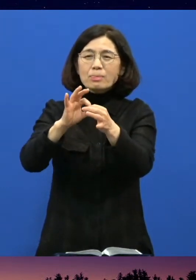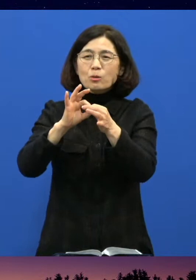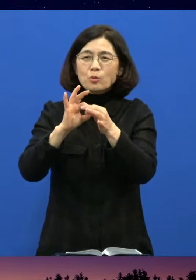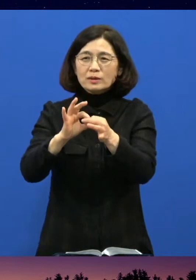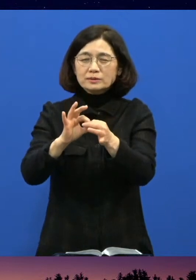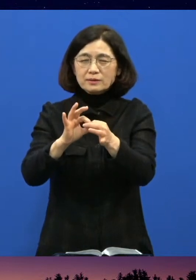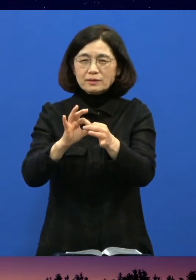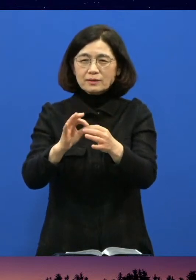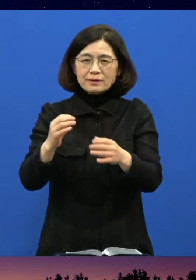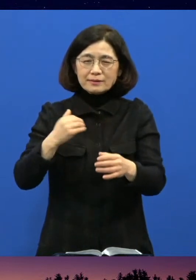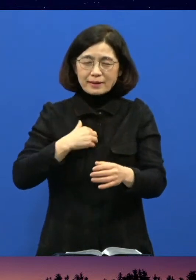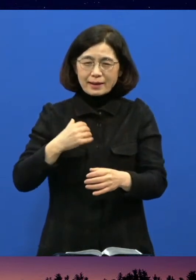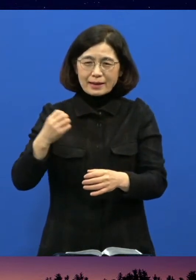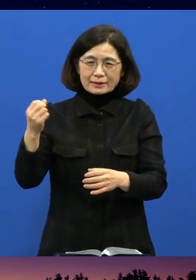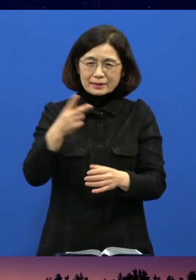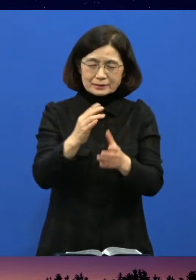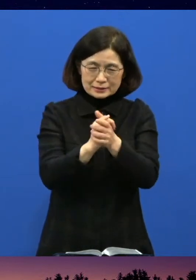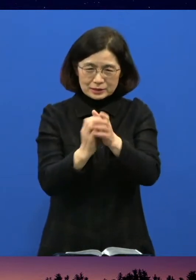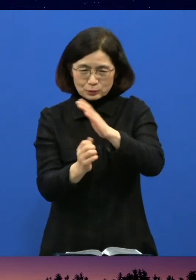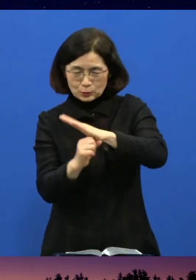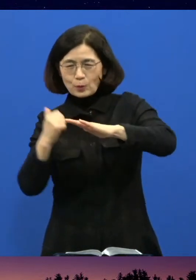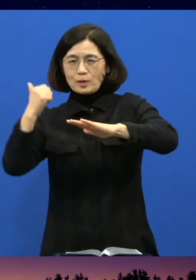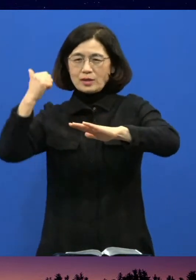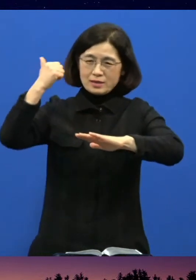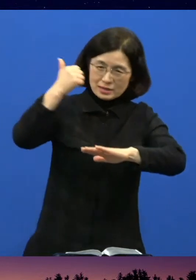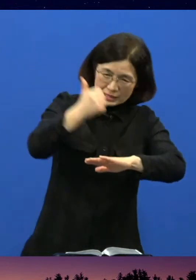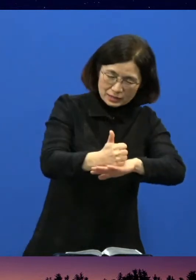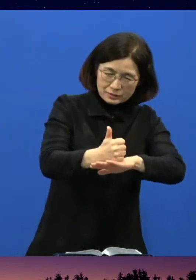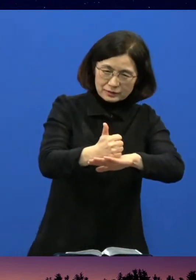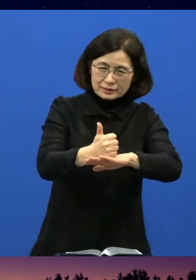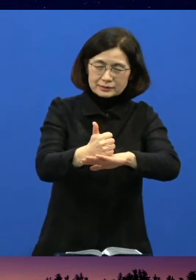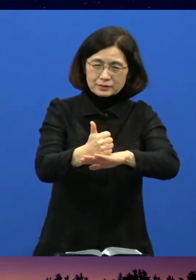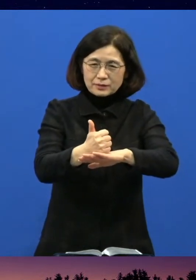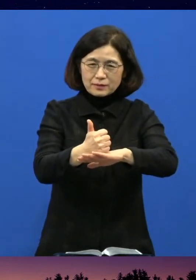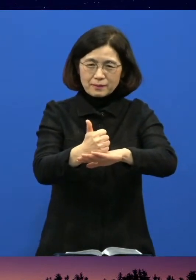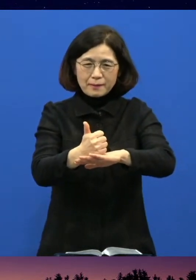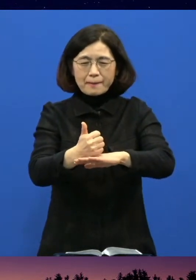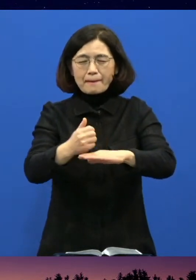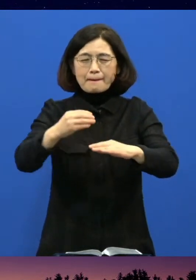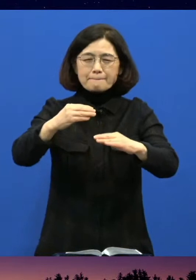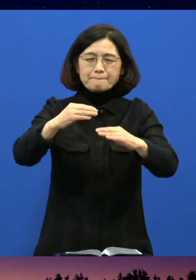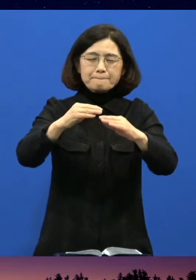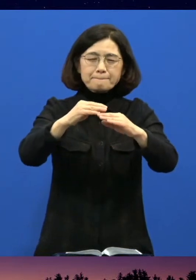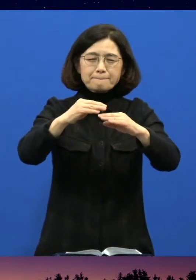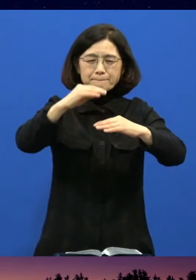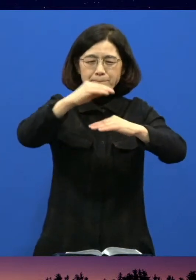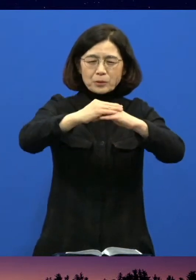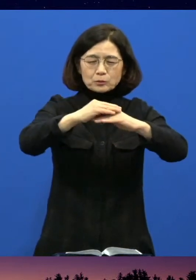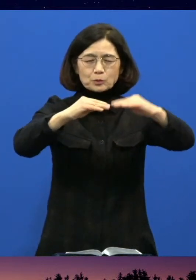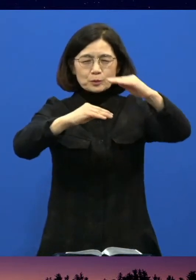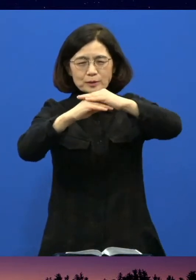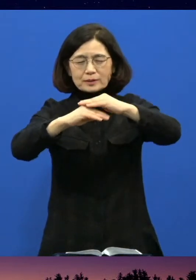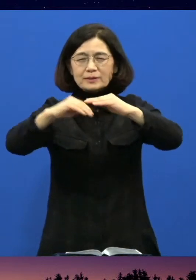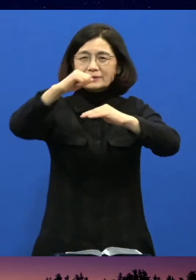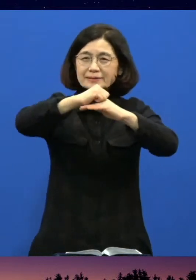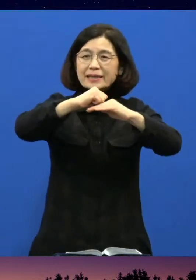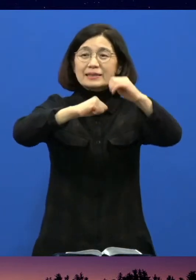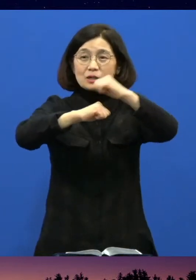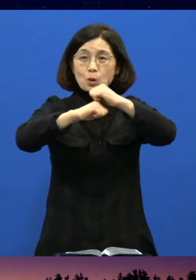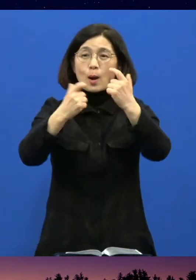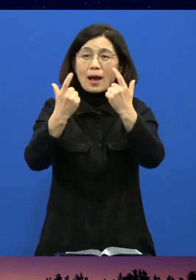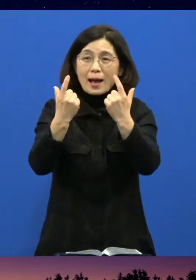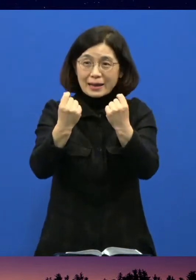흔적을 통하여서, 그죠? 예, 그의 믿음이 벽돌을 하나하나 쌓아가듯이, 그죠?